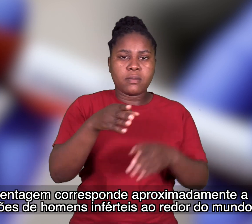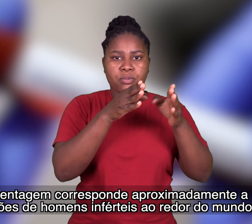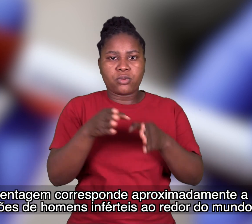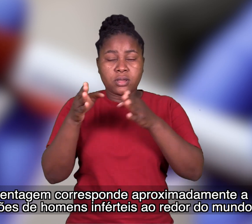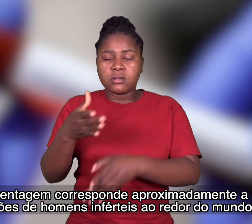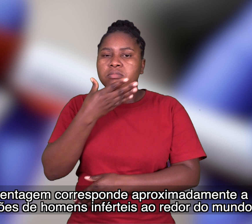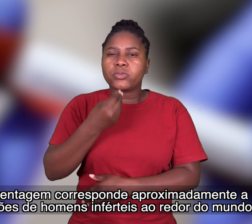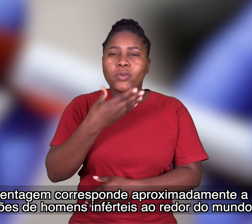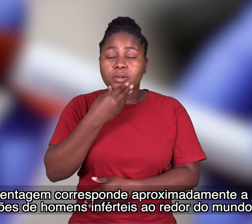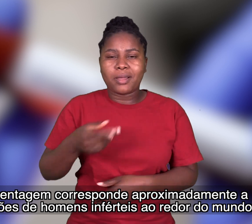redor do mundo.